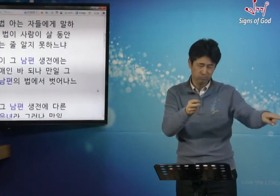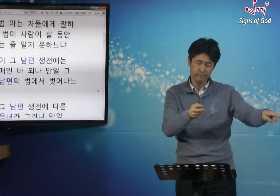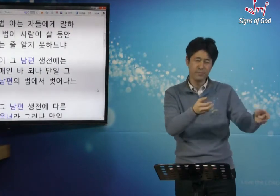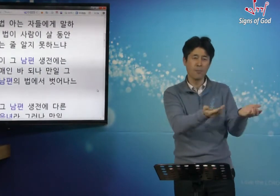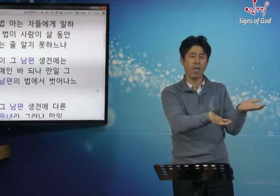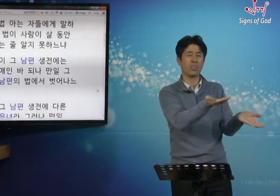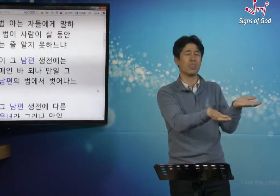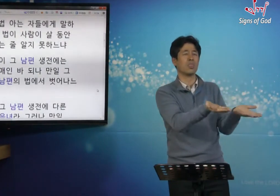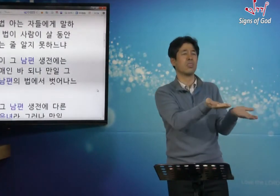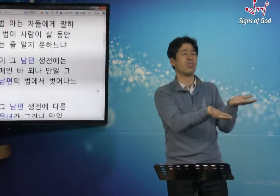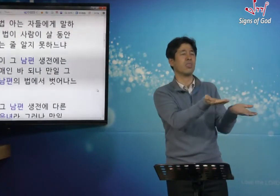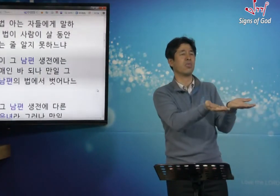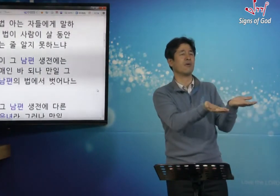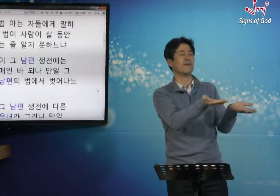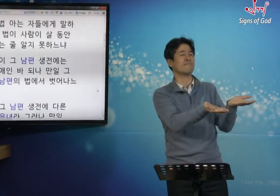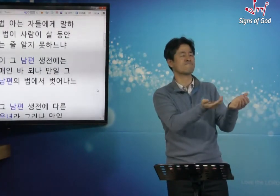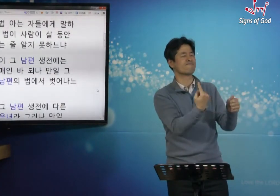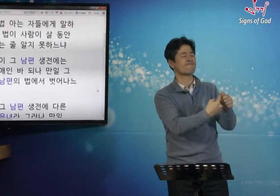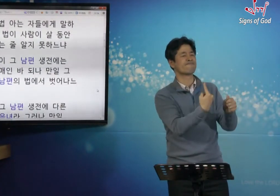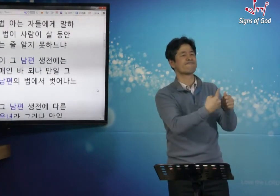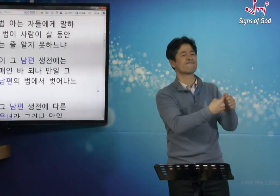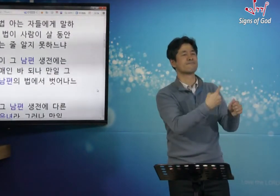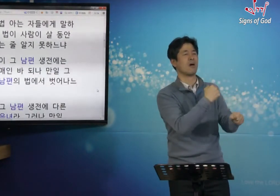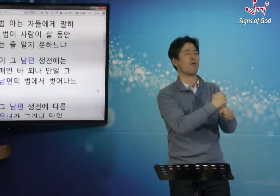대한 율법을 위반하는 것에 대해서